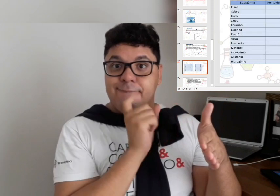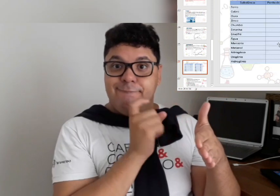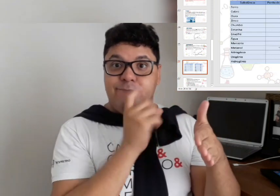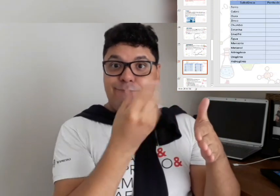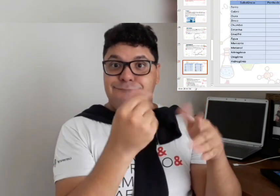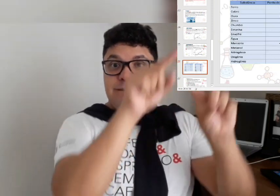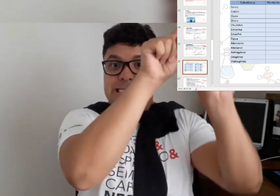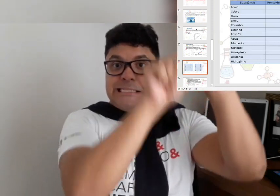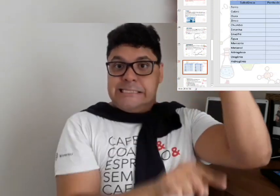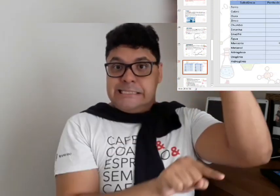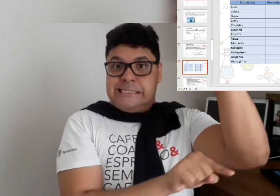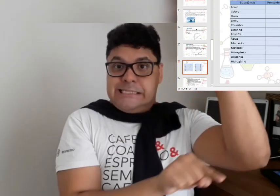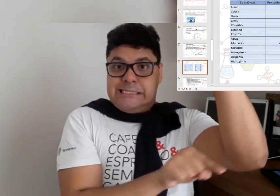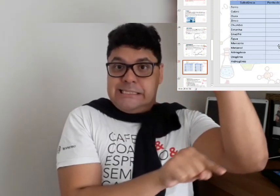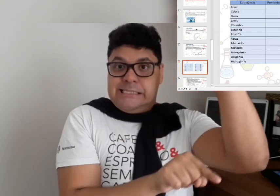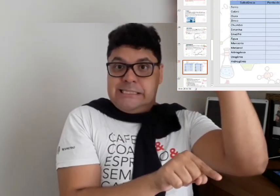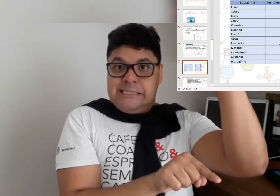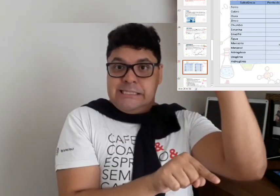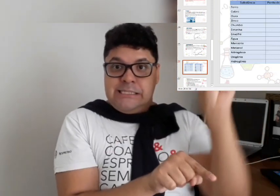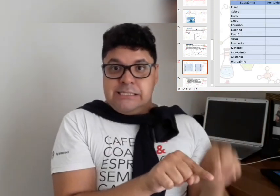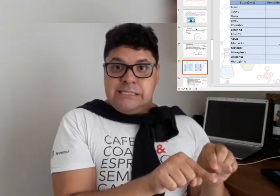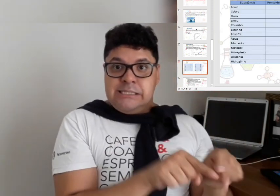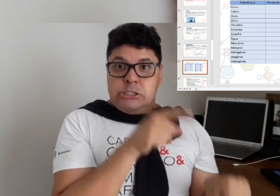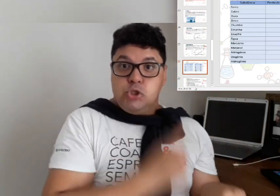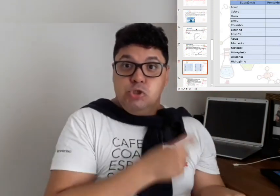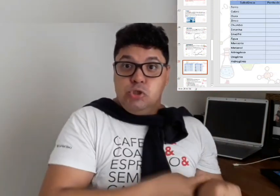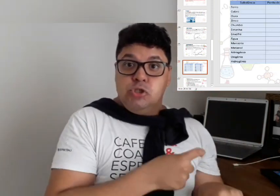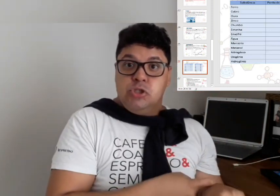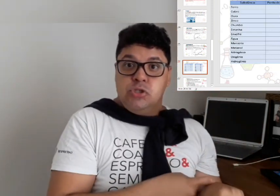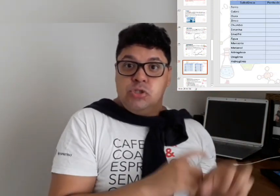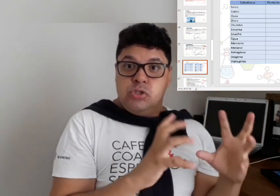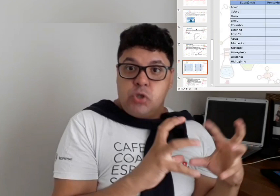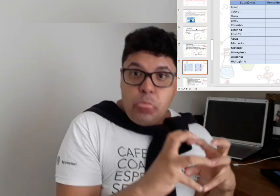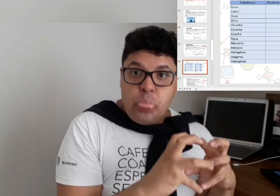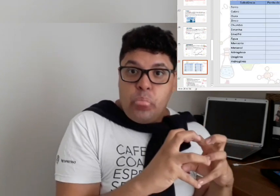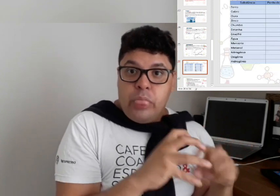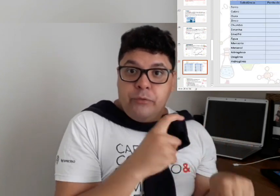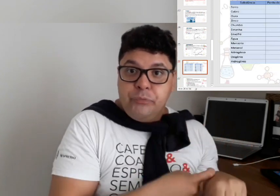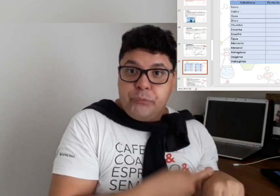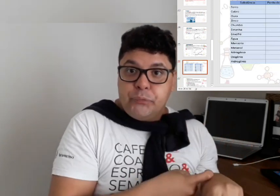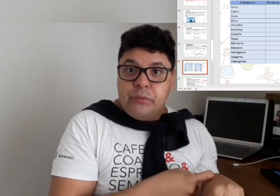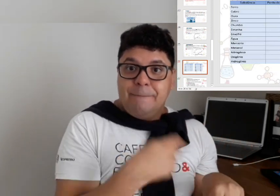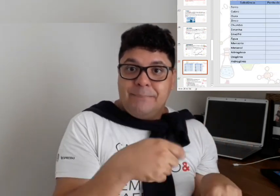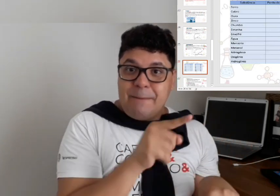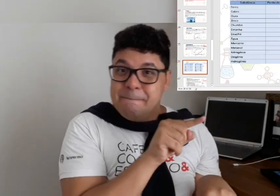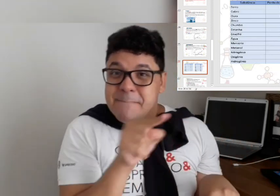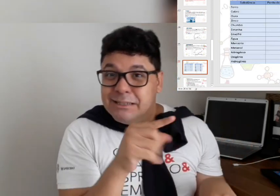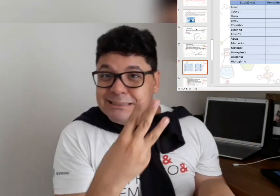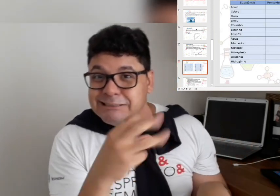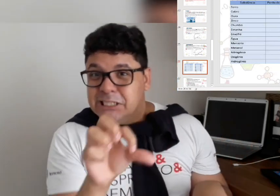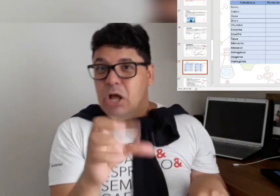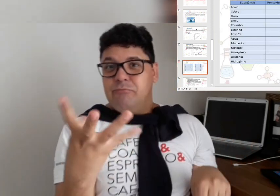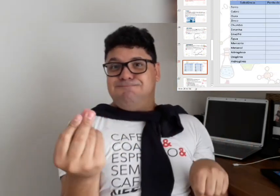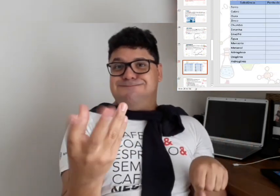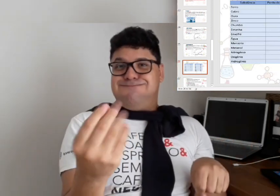O mercúrio, olha a temperatura de fusão dele, menos 39 graus. Então, quer dizer, para o mercúrio se